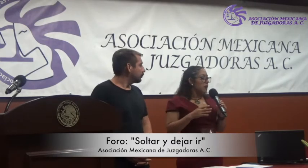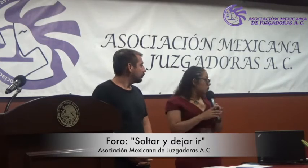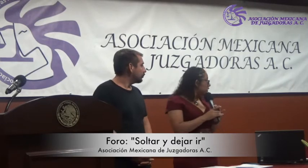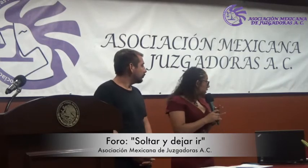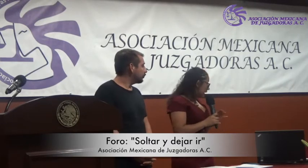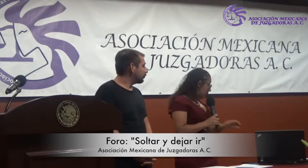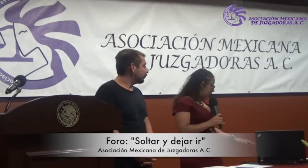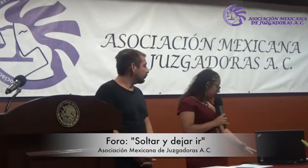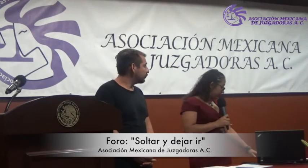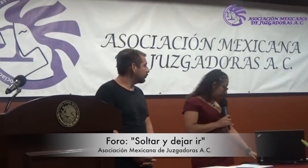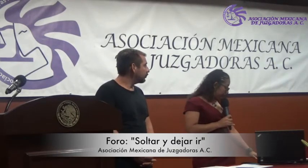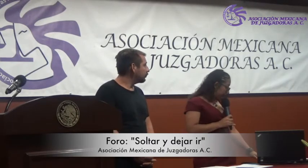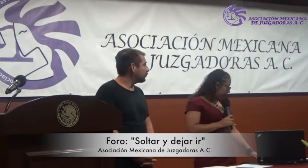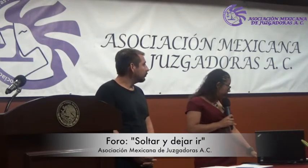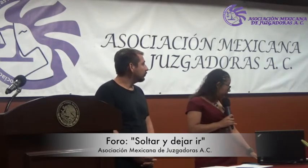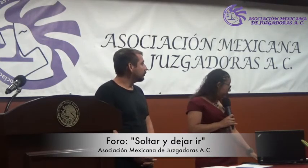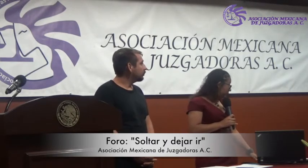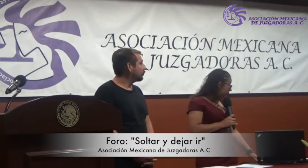Vamos